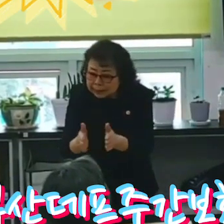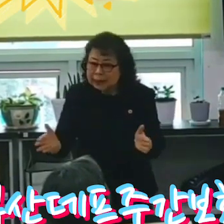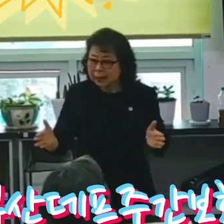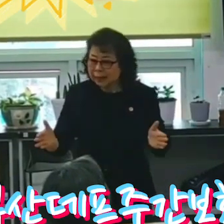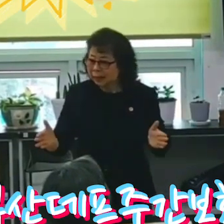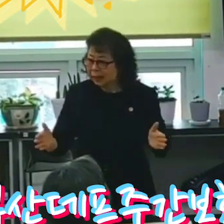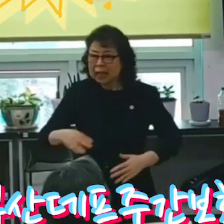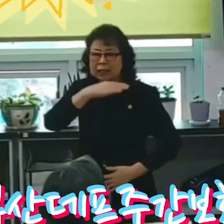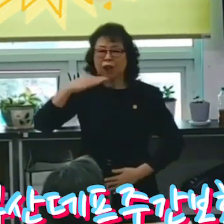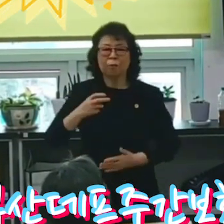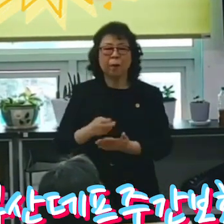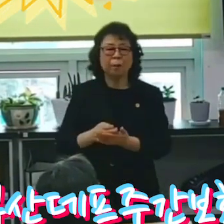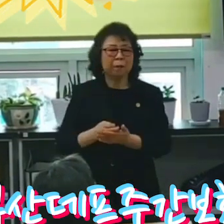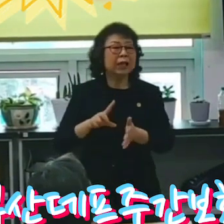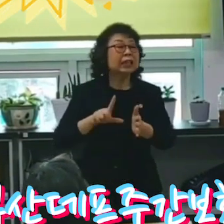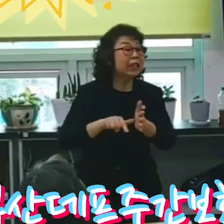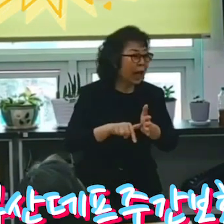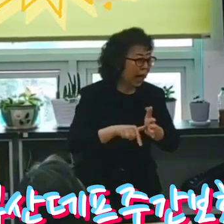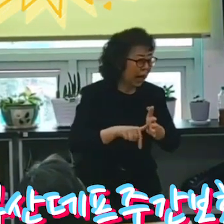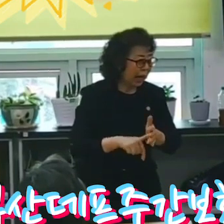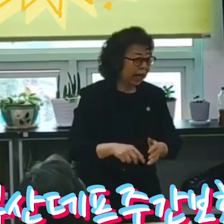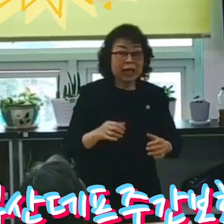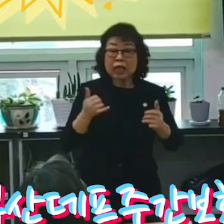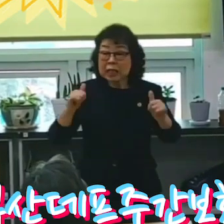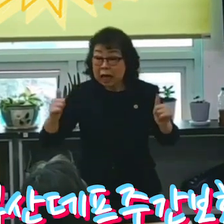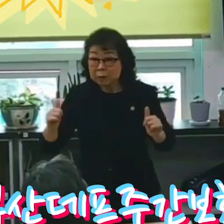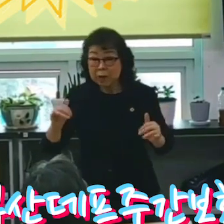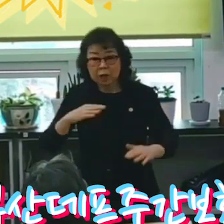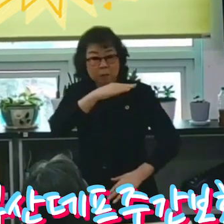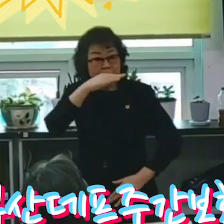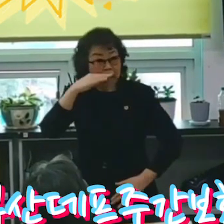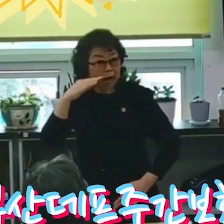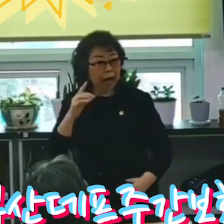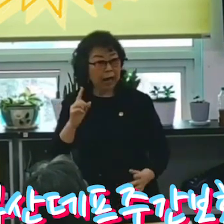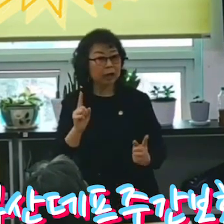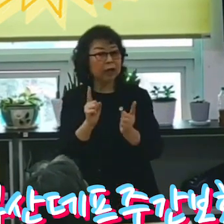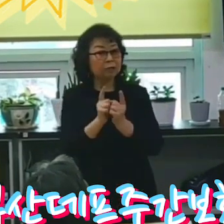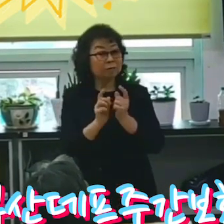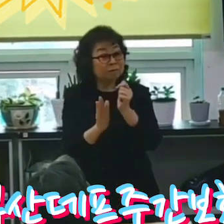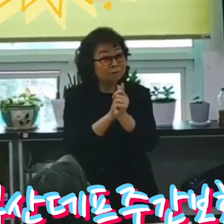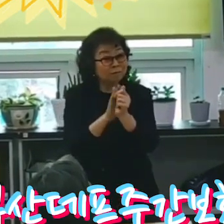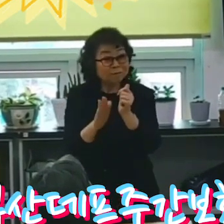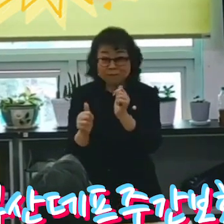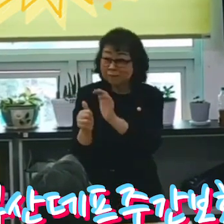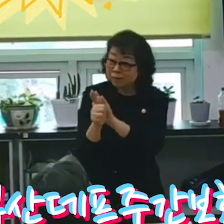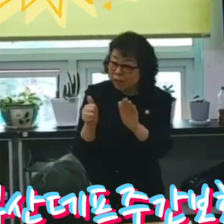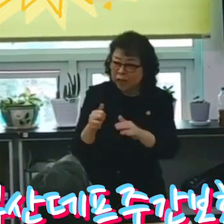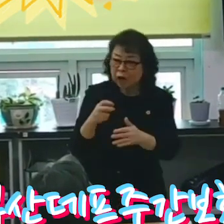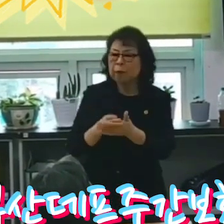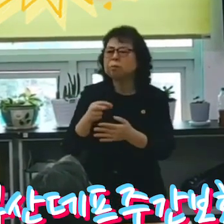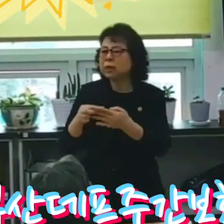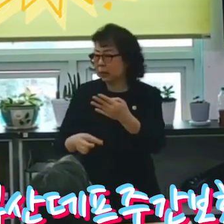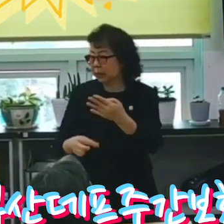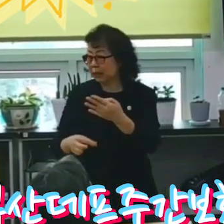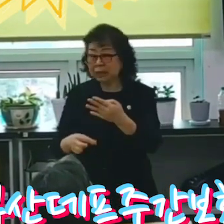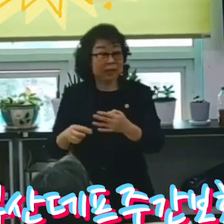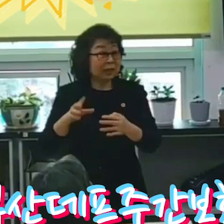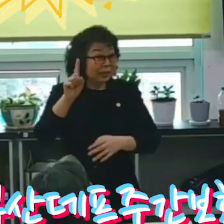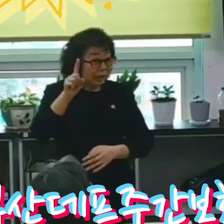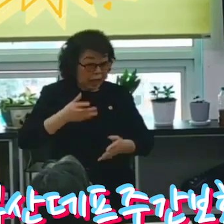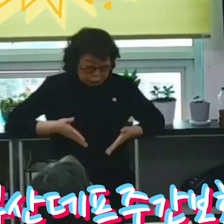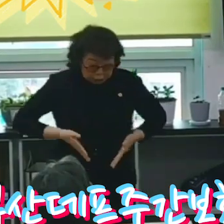이 정법 시대를 다시 말해서 사람을 바르게 대하는 바른 법칙이라고 합니다. 우리가 태어날